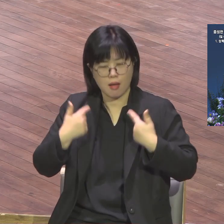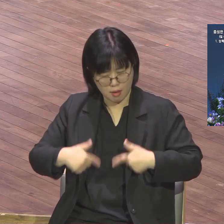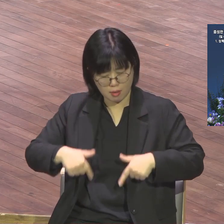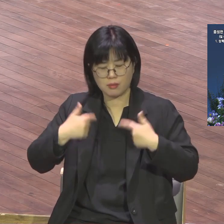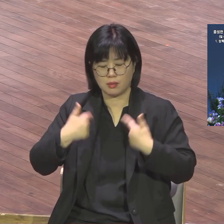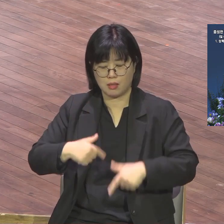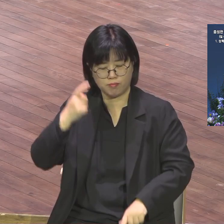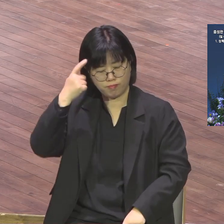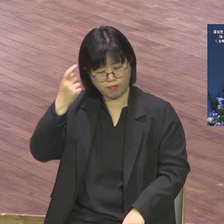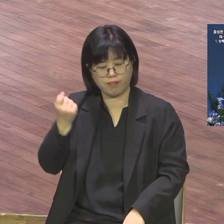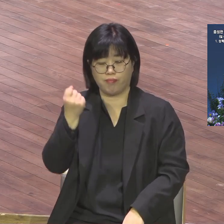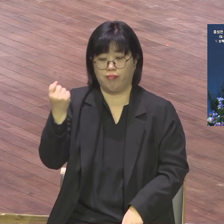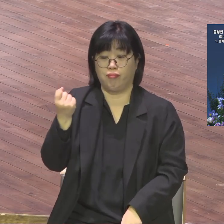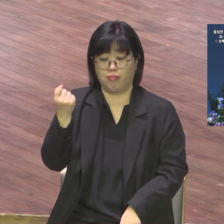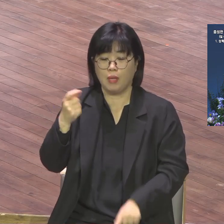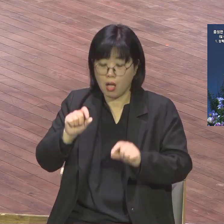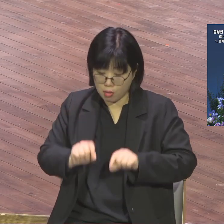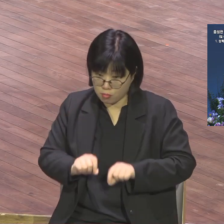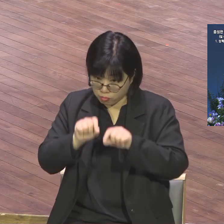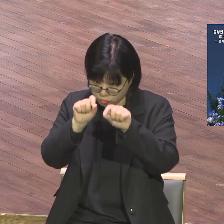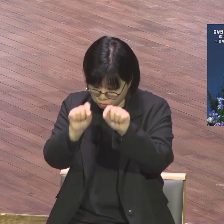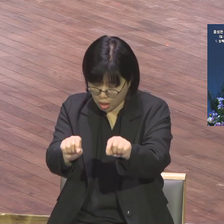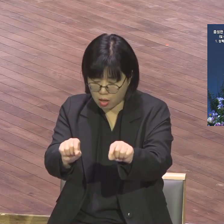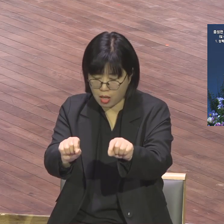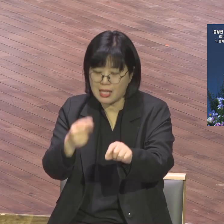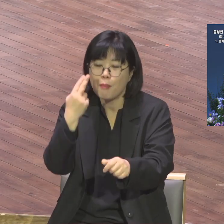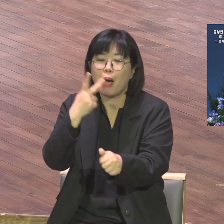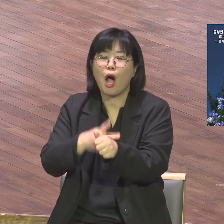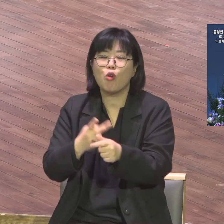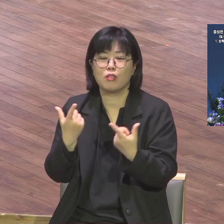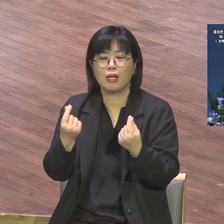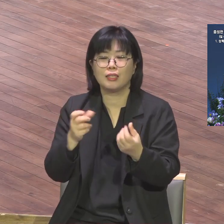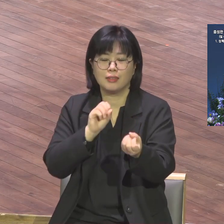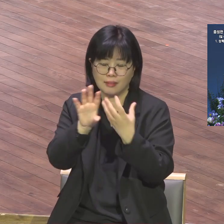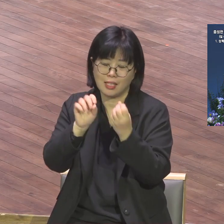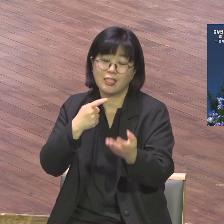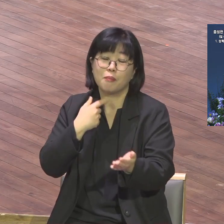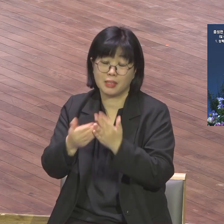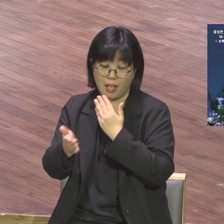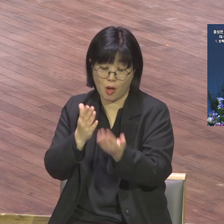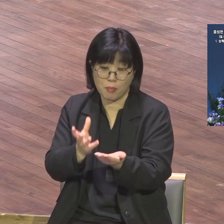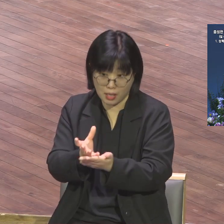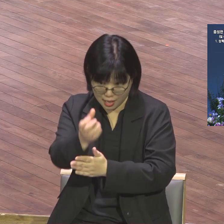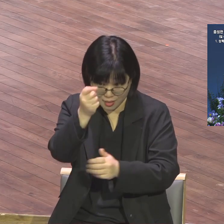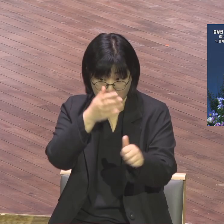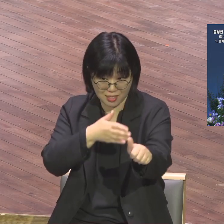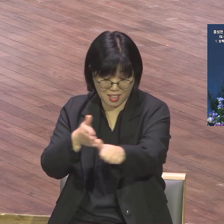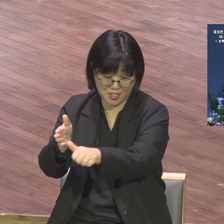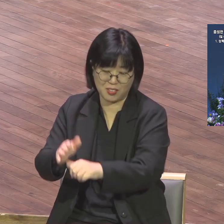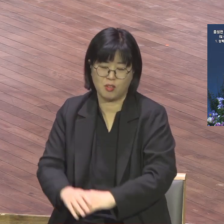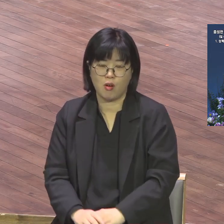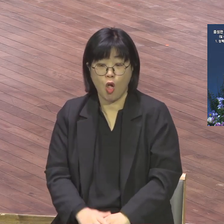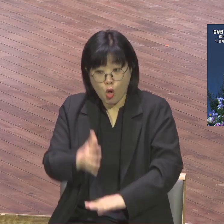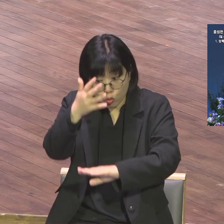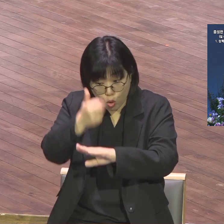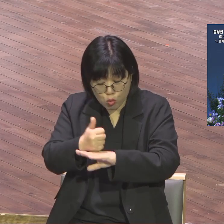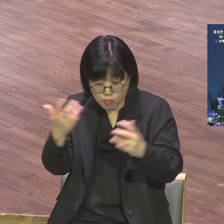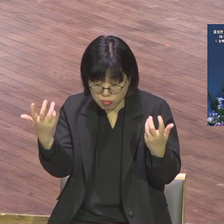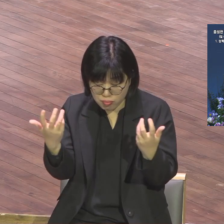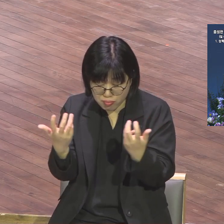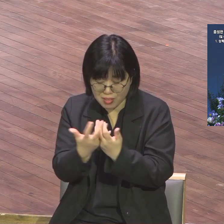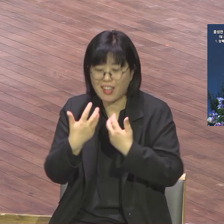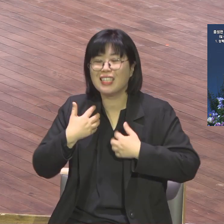실제로 맛보게 되시길 바랍니다. 그래서 성경에서 말하는 풍성한 기쁨의